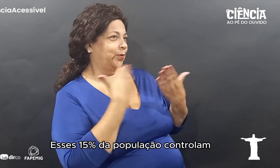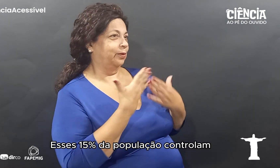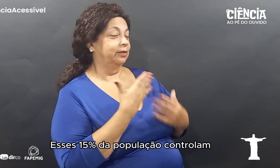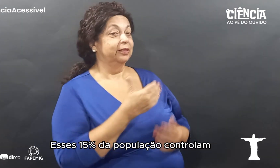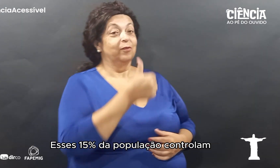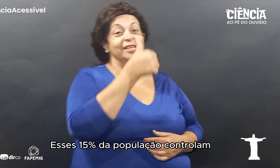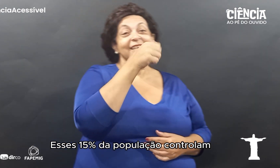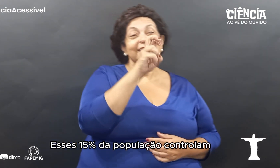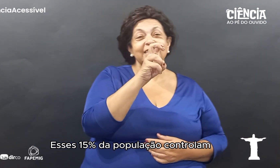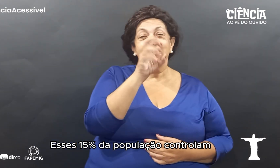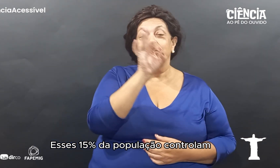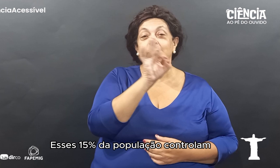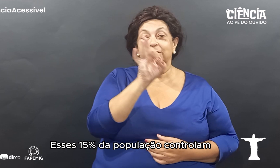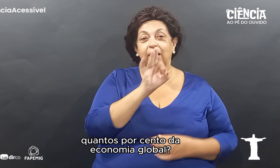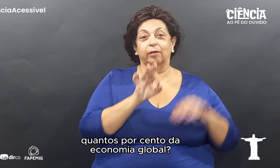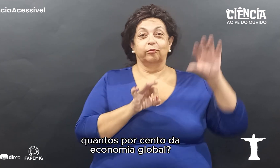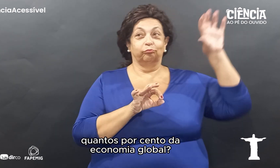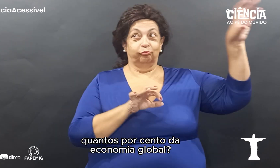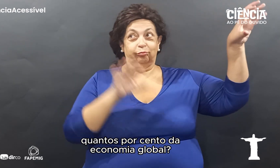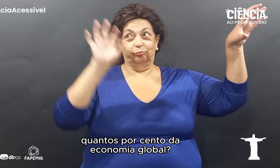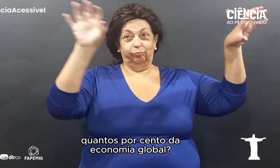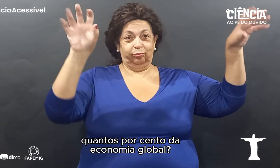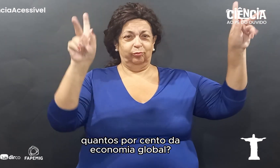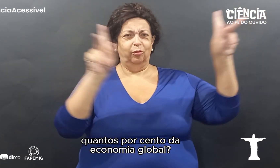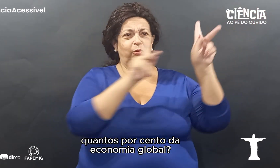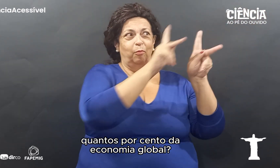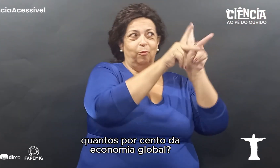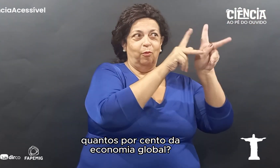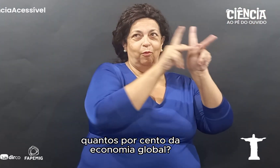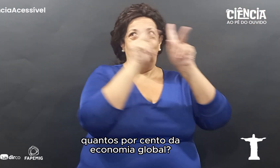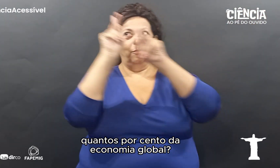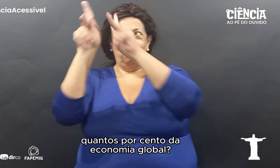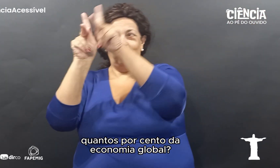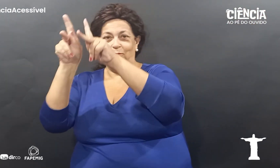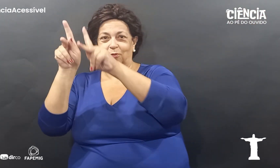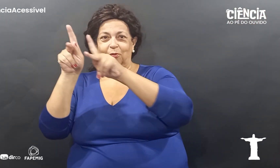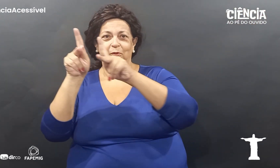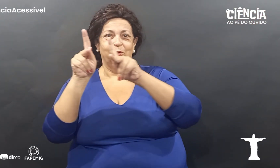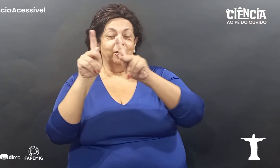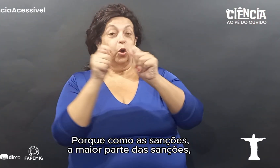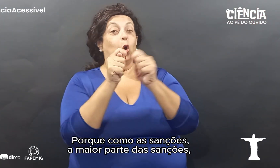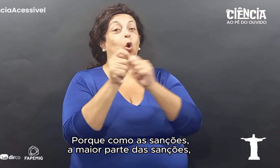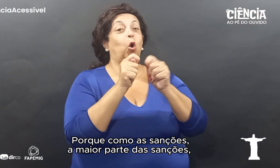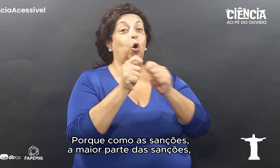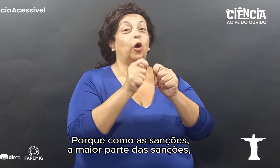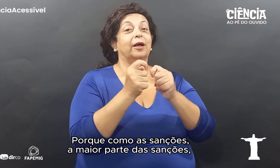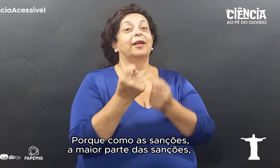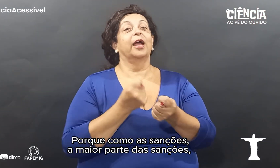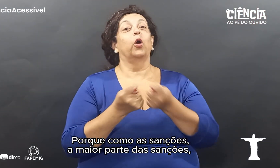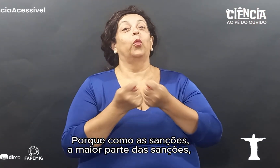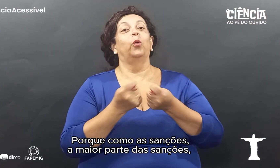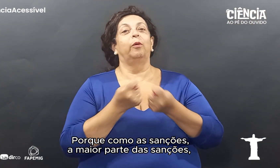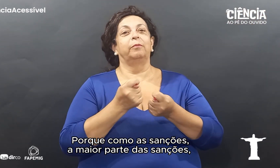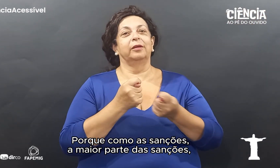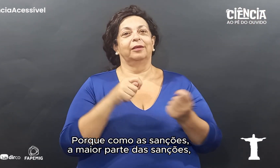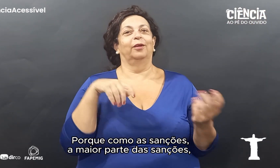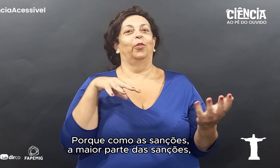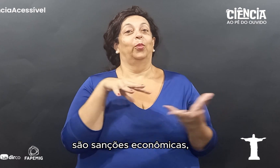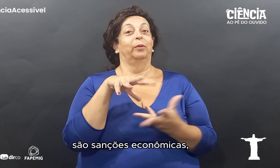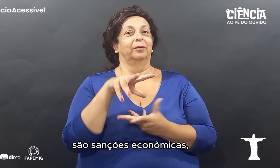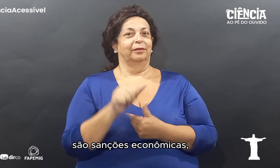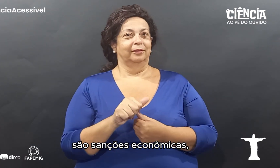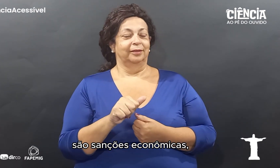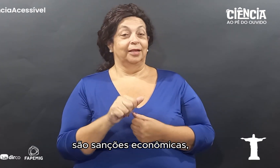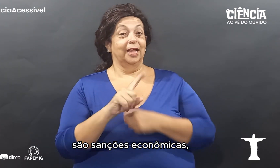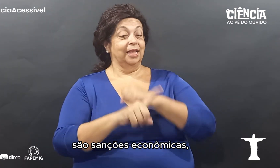Esses 15% da população controlam quanto por cento da economia global? Porque como as sanções, a maior parte das sanções